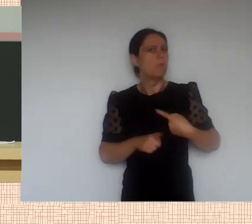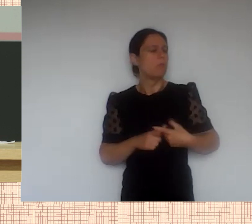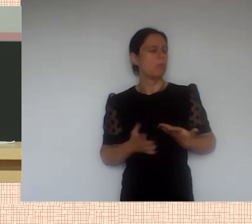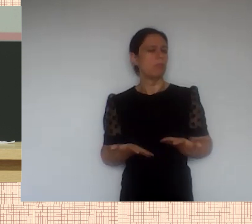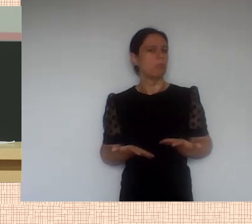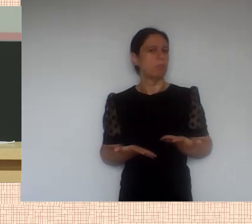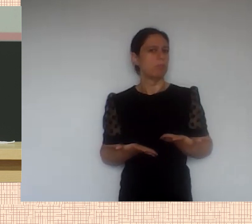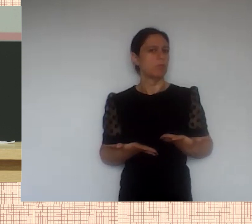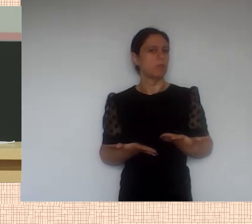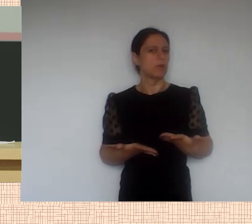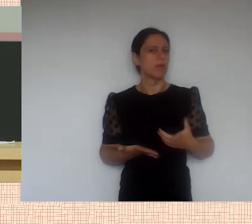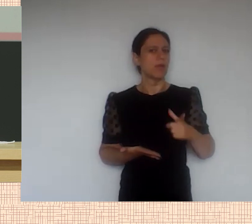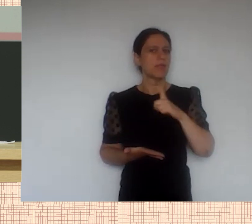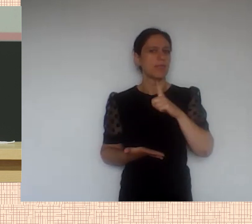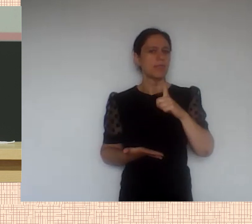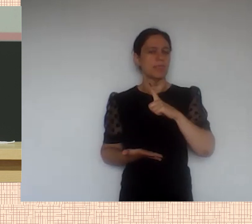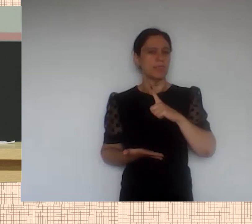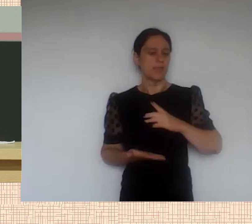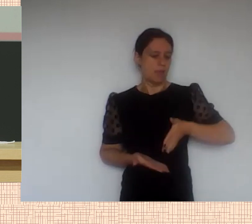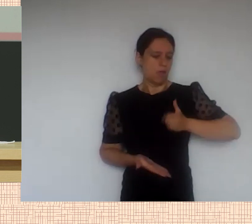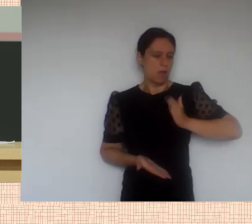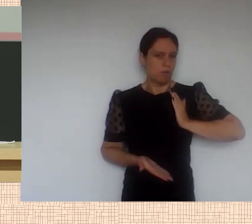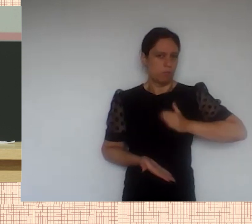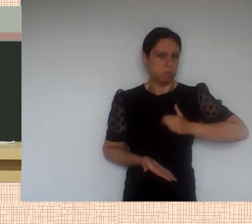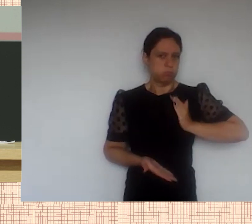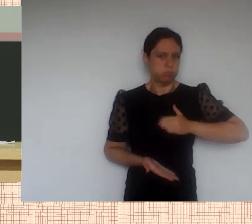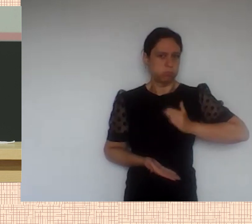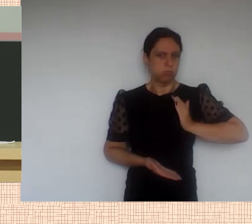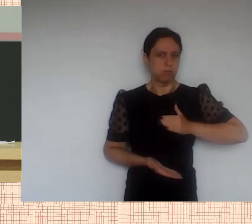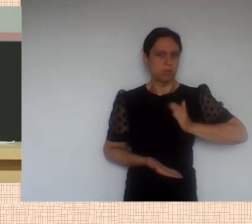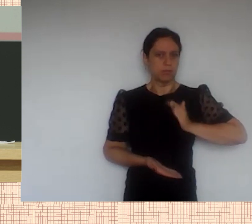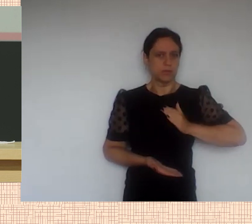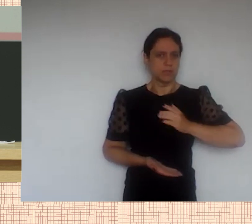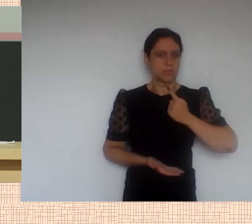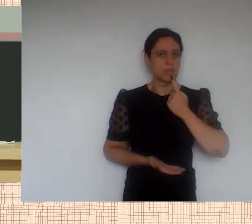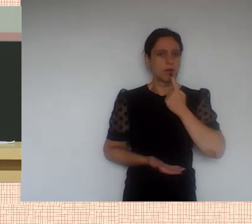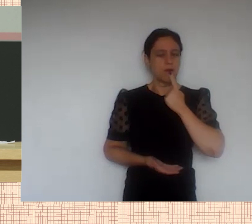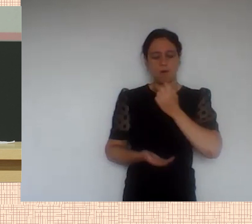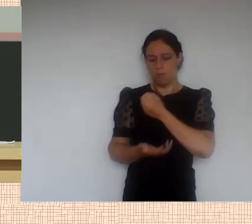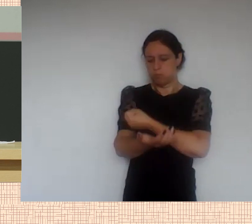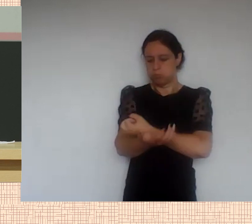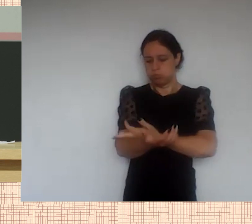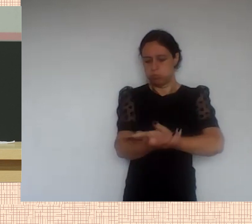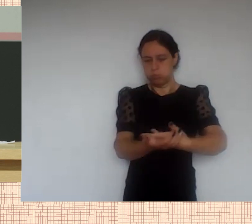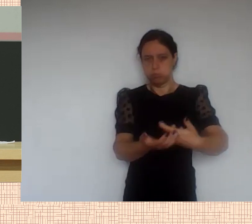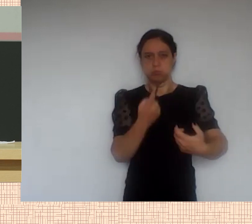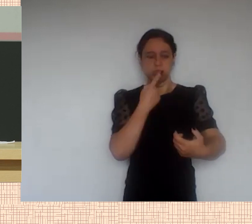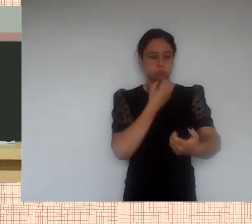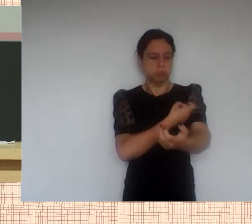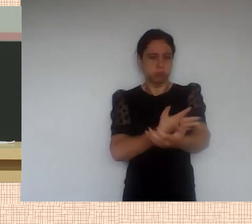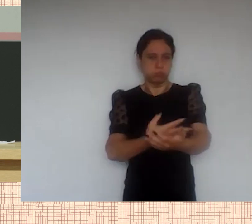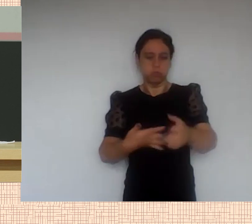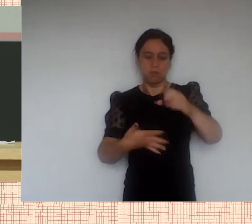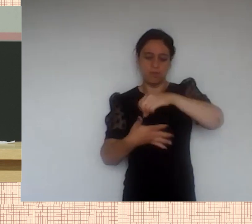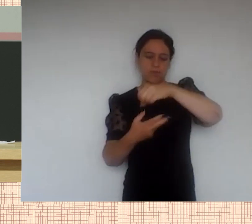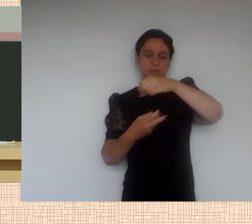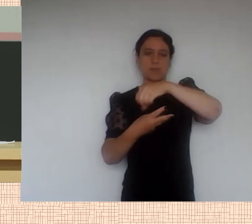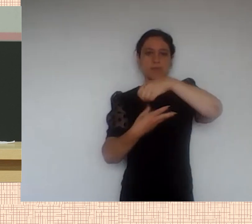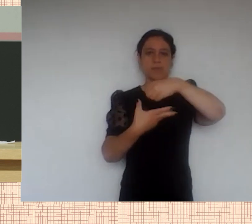porque existe uma corrente sanguínea alimentando todas as células do seu